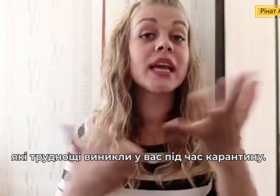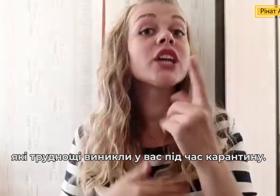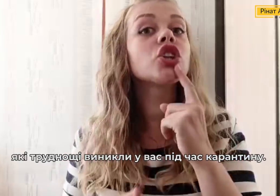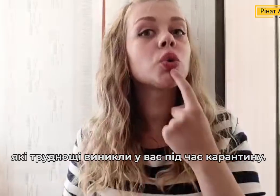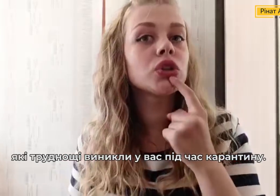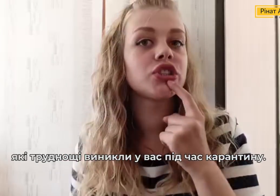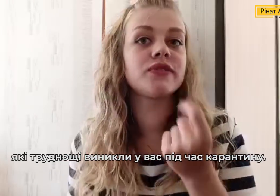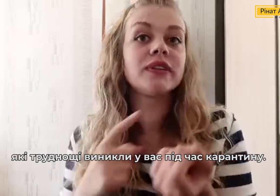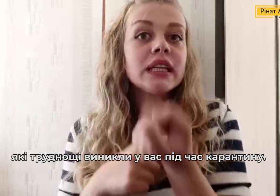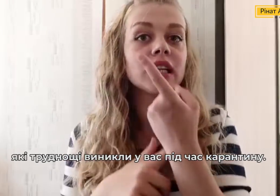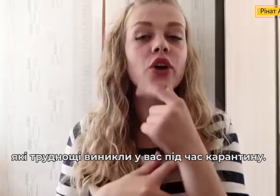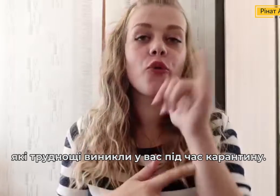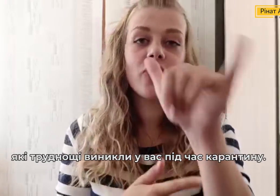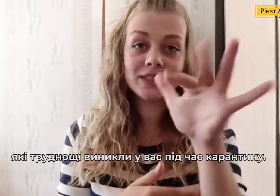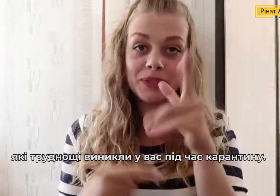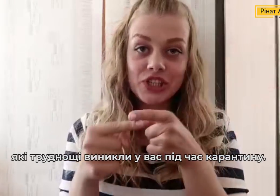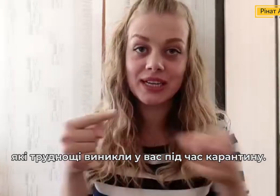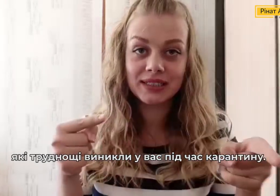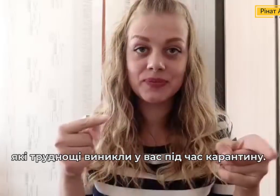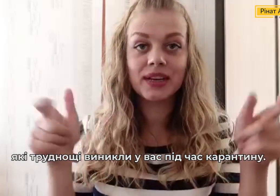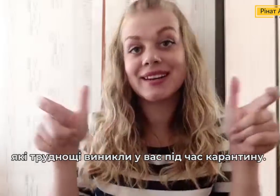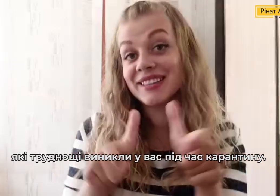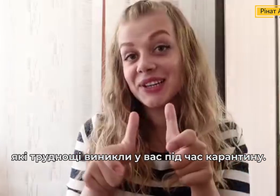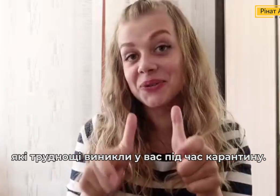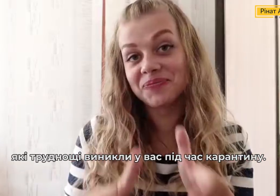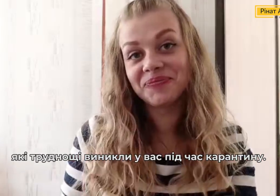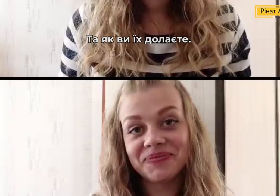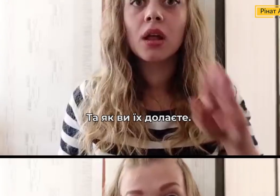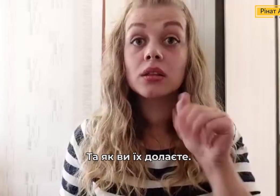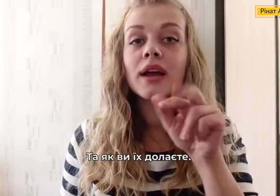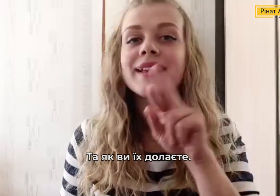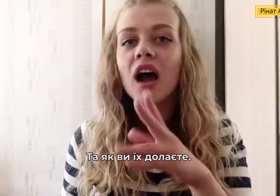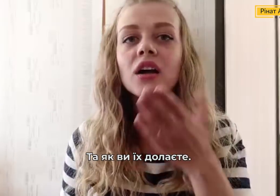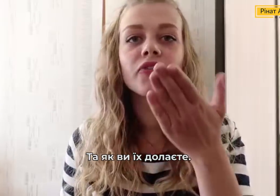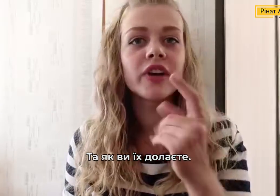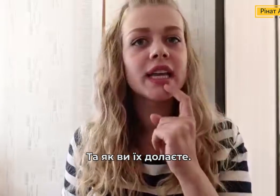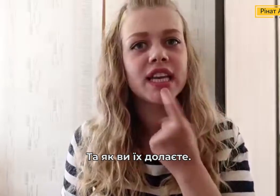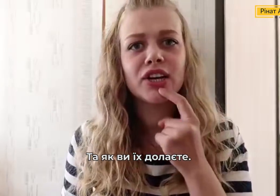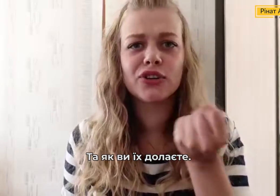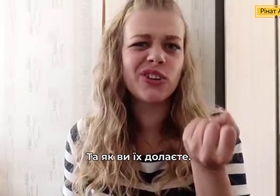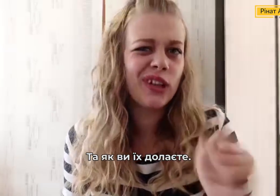які труднощі виникли у вас під час карантину та як ви їх